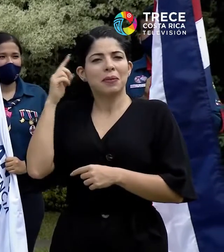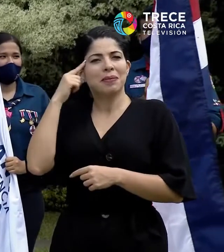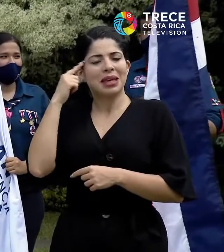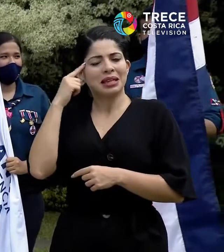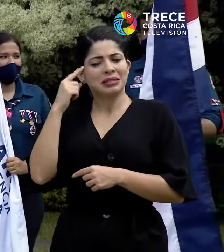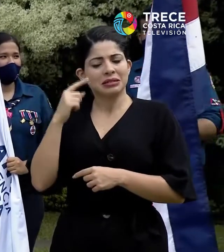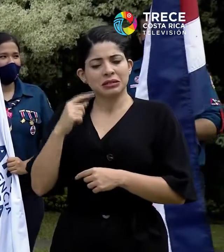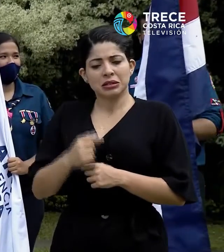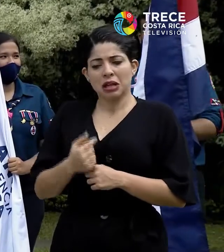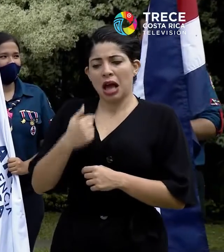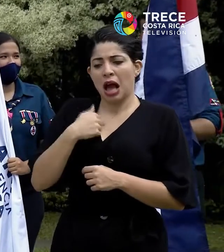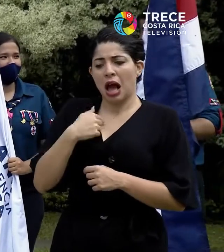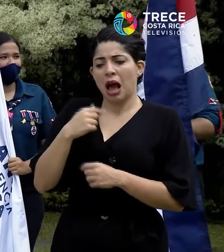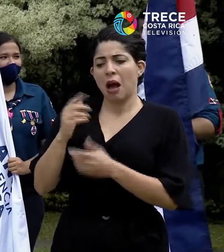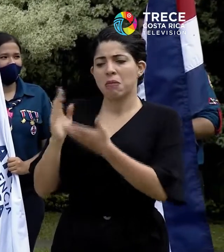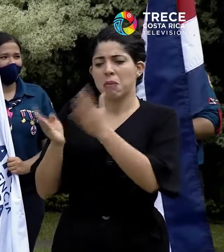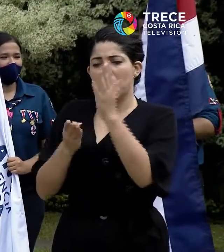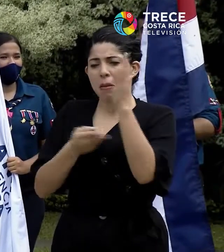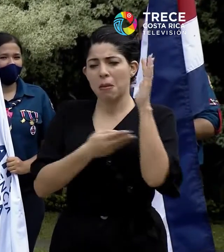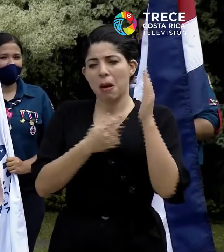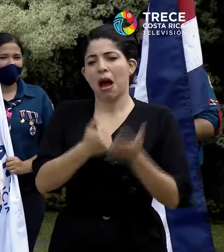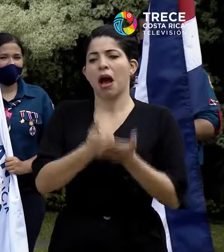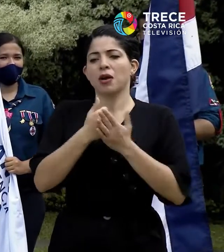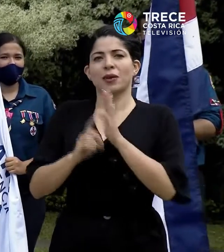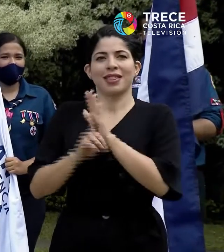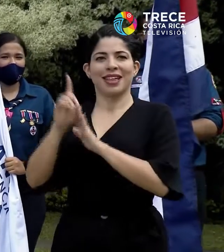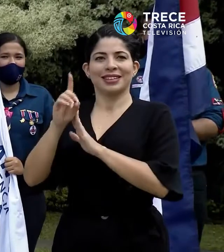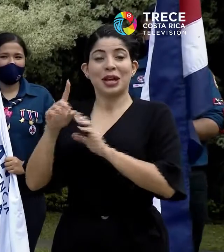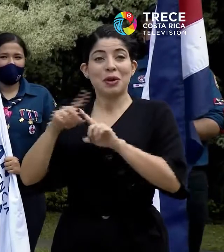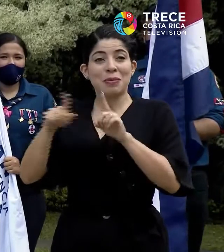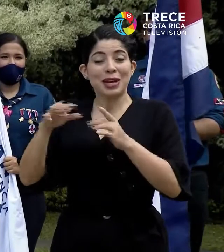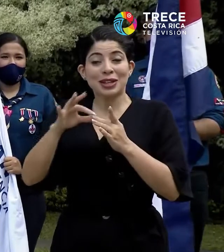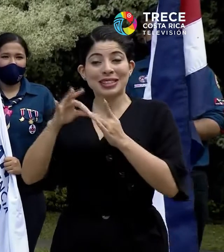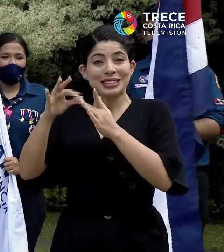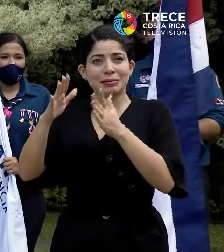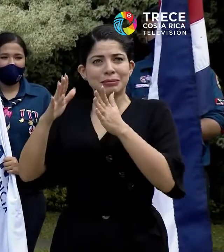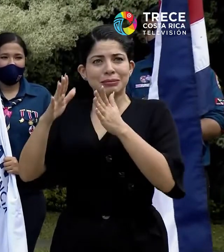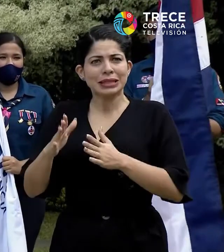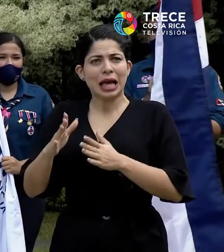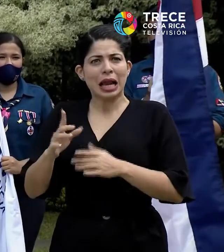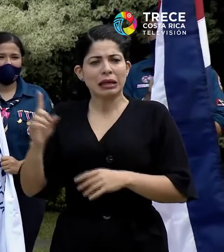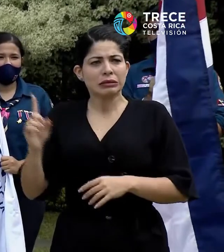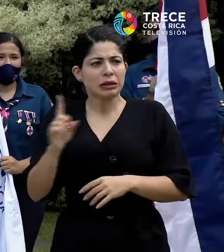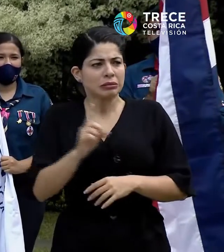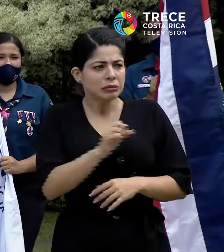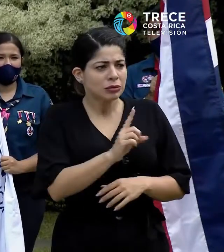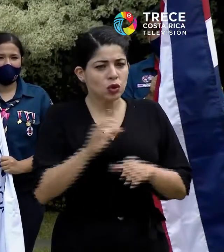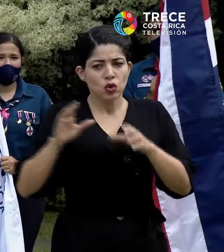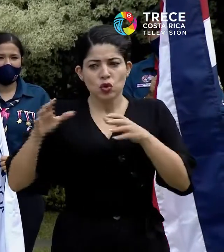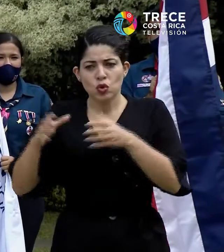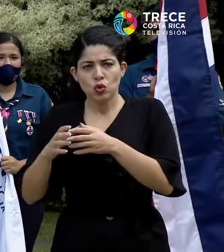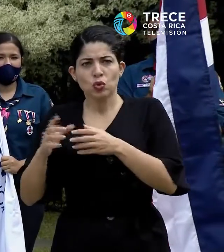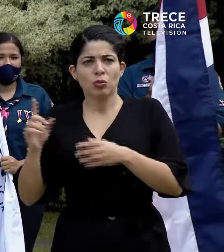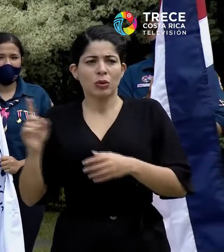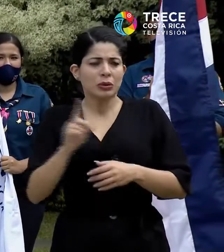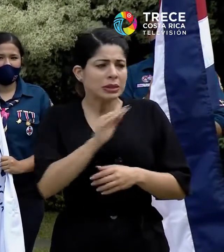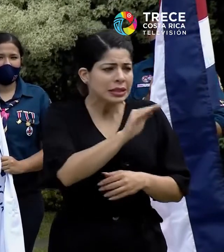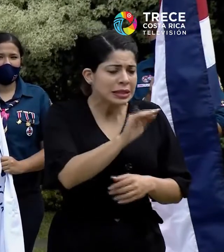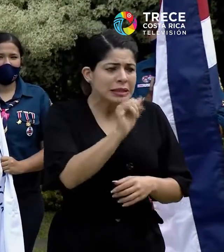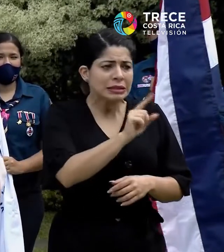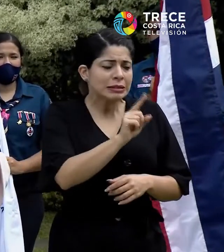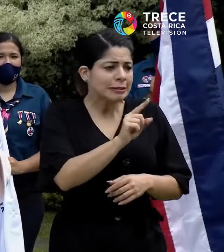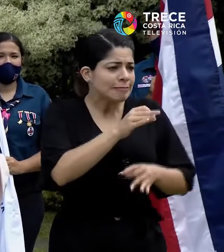siendo a costa de la depredación. Los especialistas salieron de sus reductos y de sus grupos de referencia a sensibilizar,